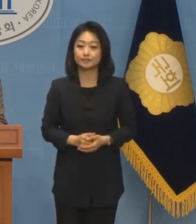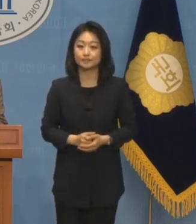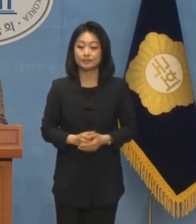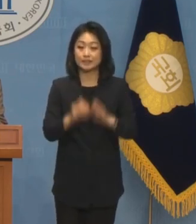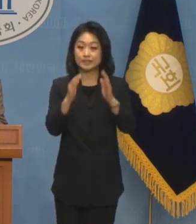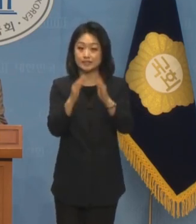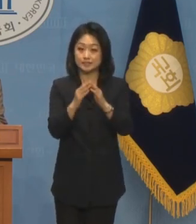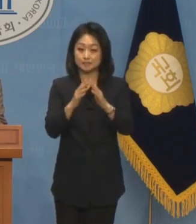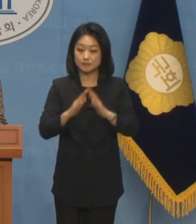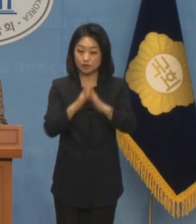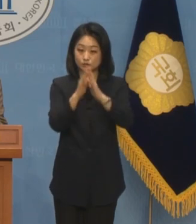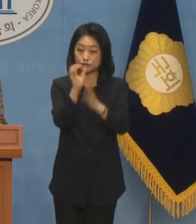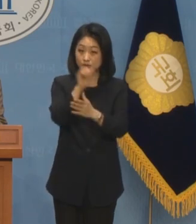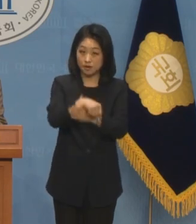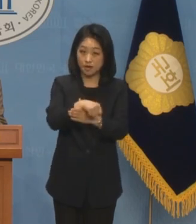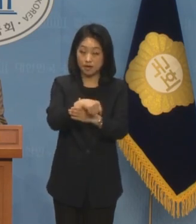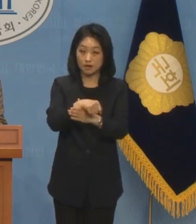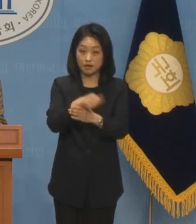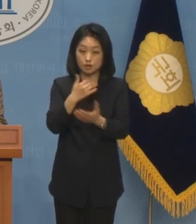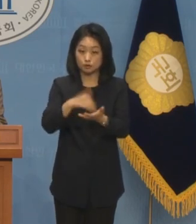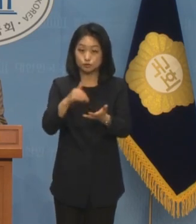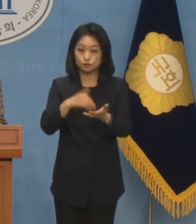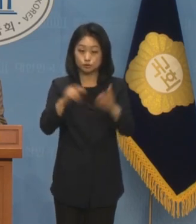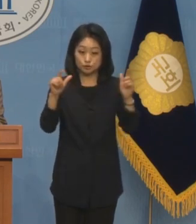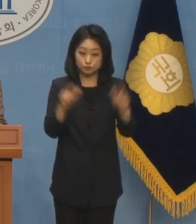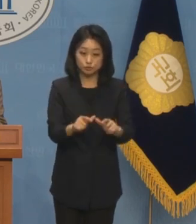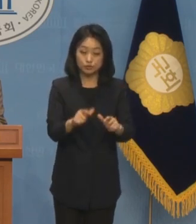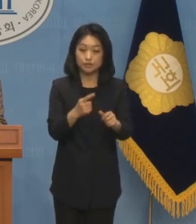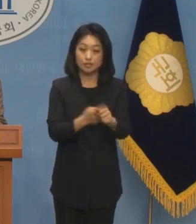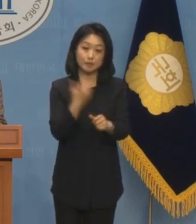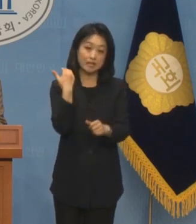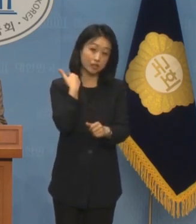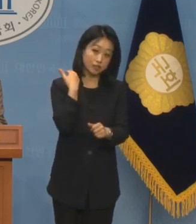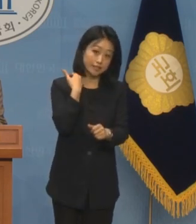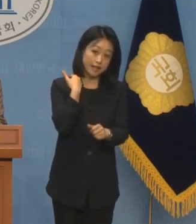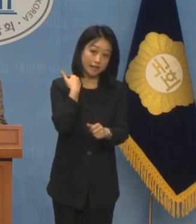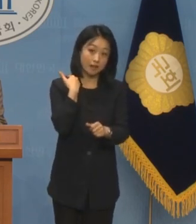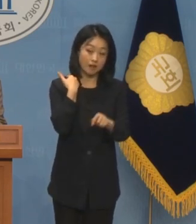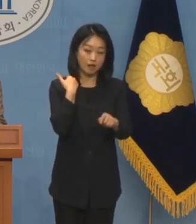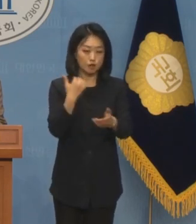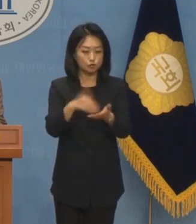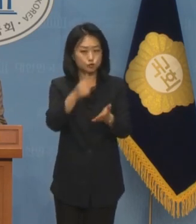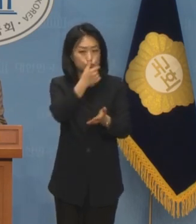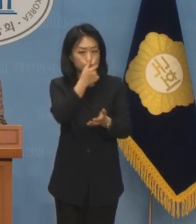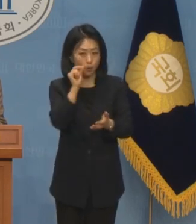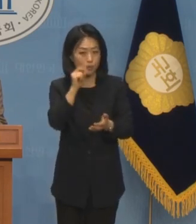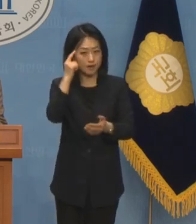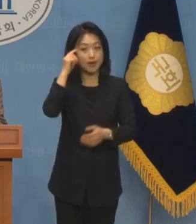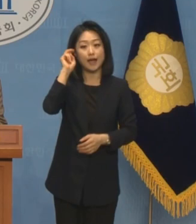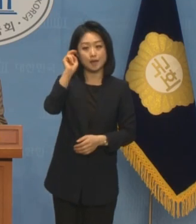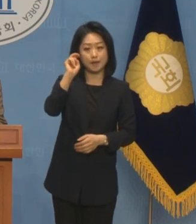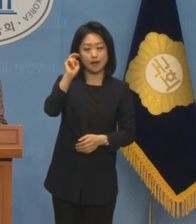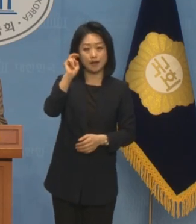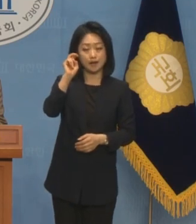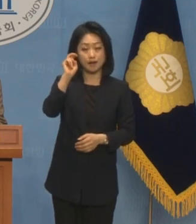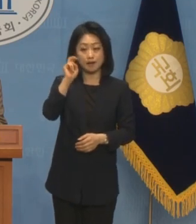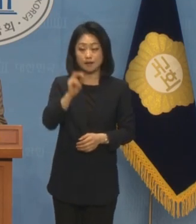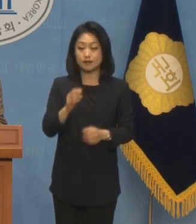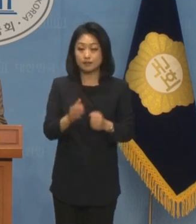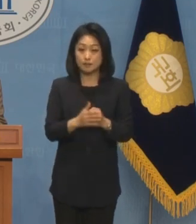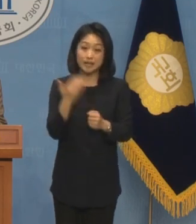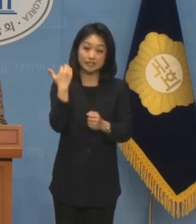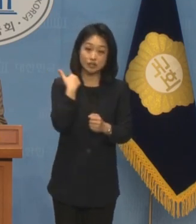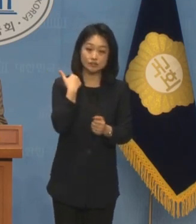준공 물량이 감소해서 전세 물량이 부족할 거라고 판단했던 수요자 공급자들은 더 높은 가격에